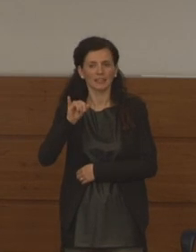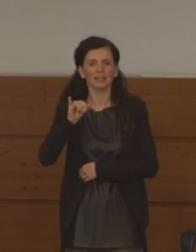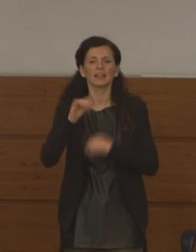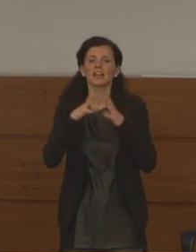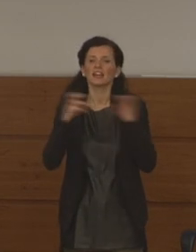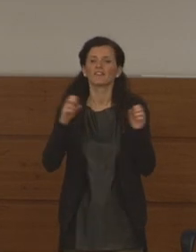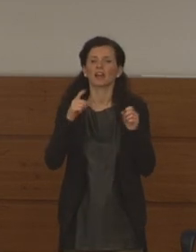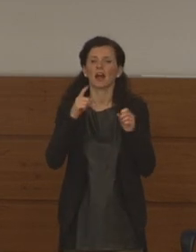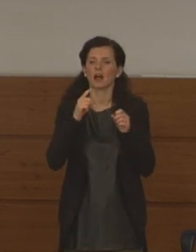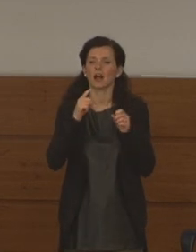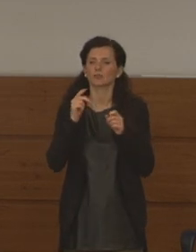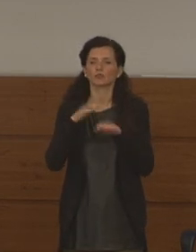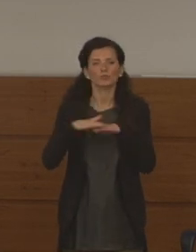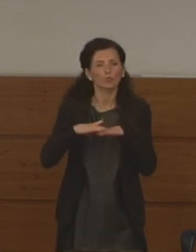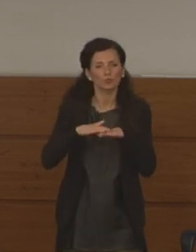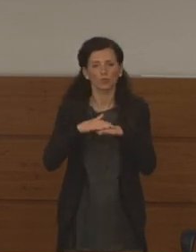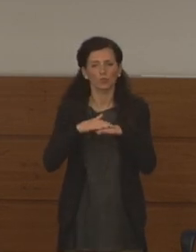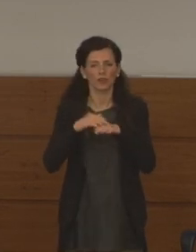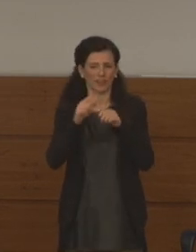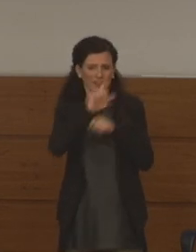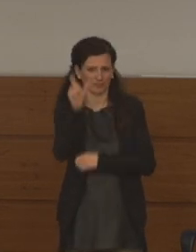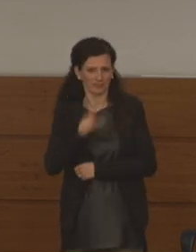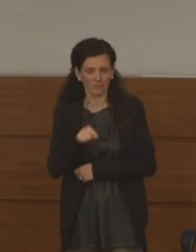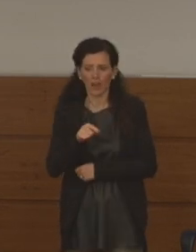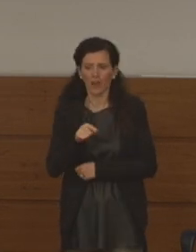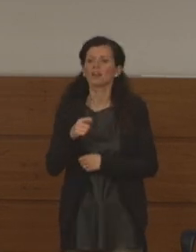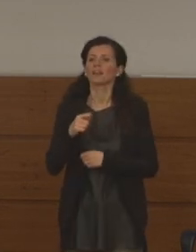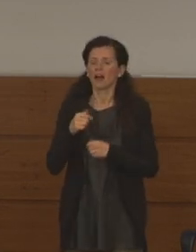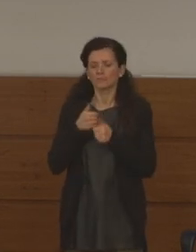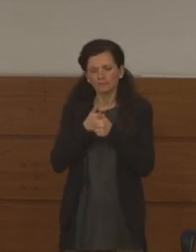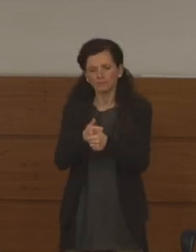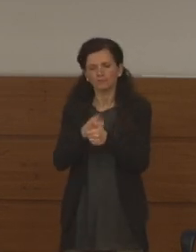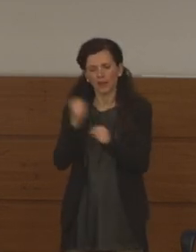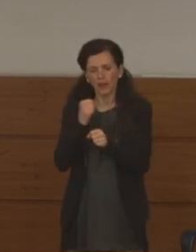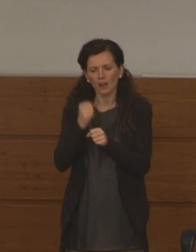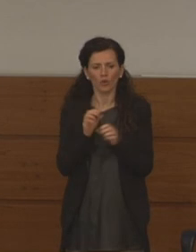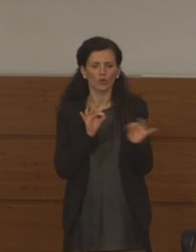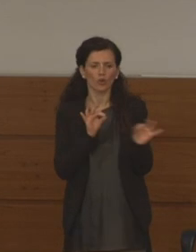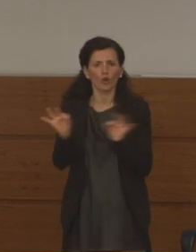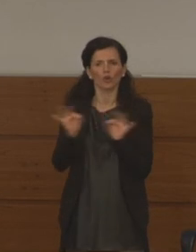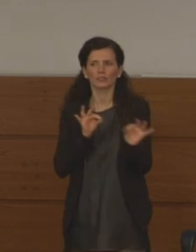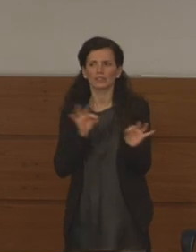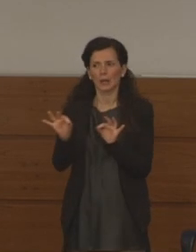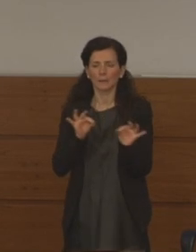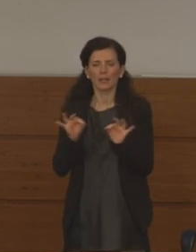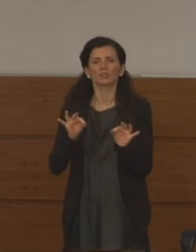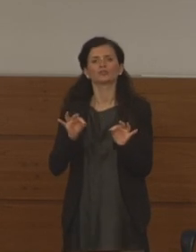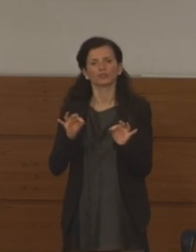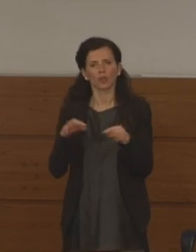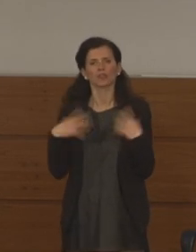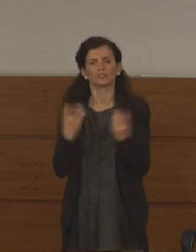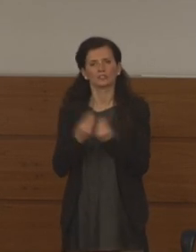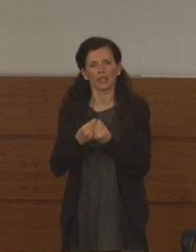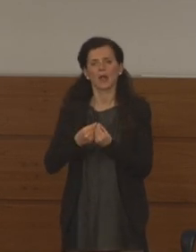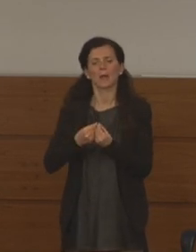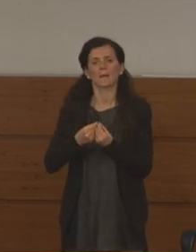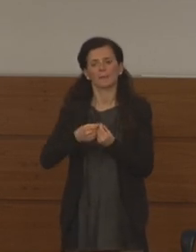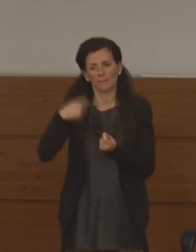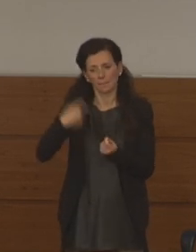seguono i lavori del coordinamento con la conferenza dei dei presidenti tutti